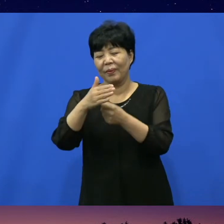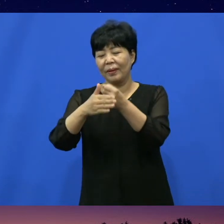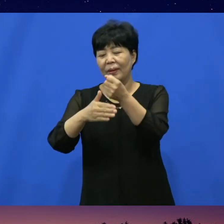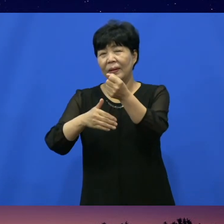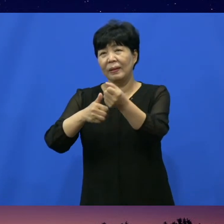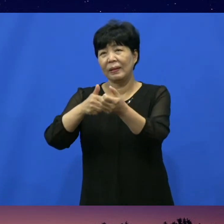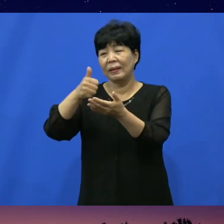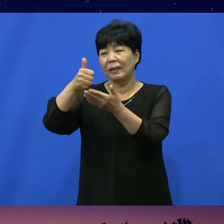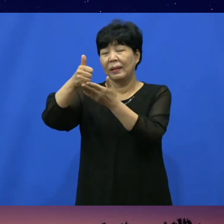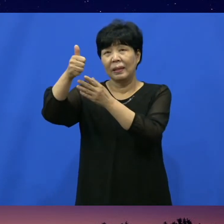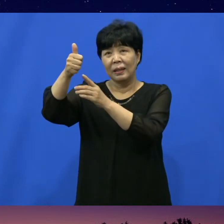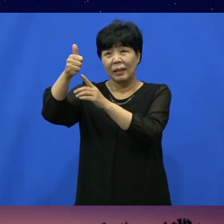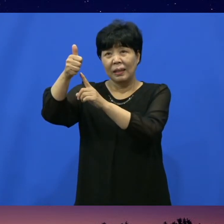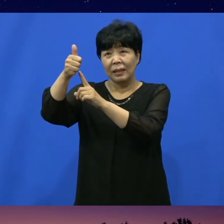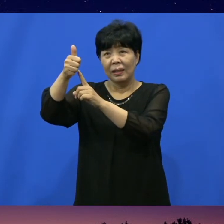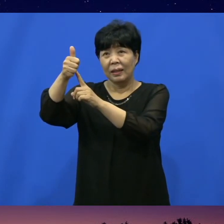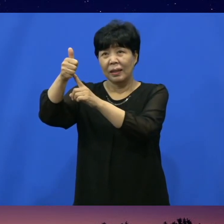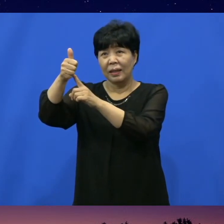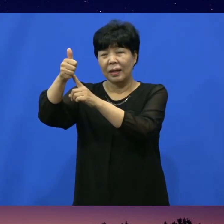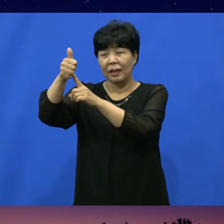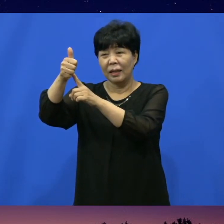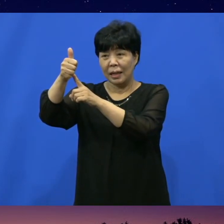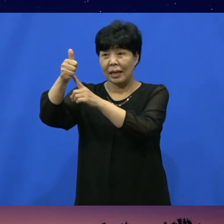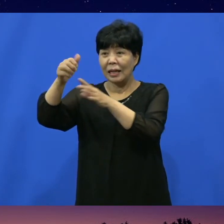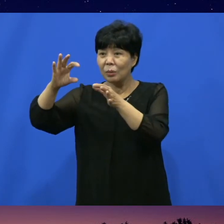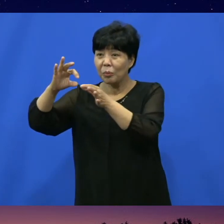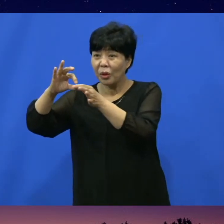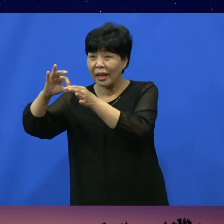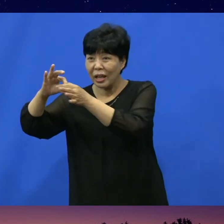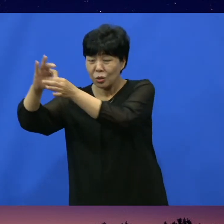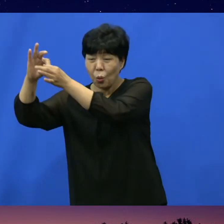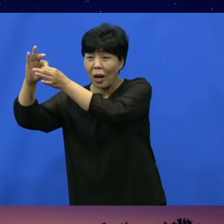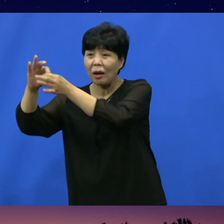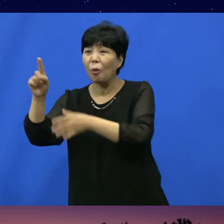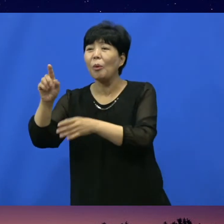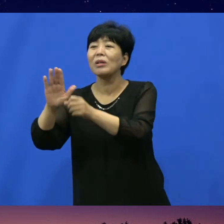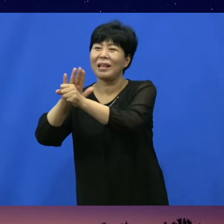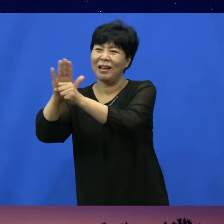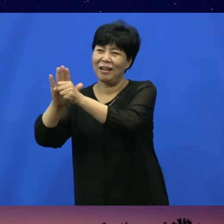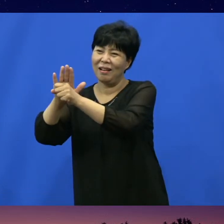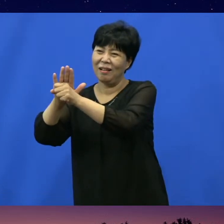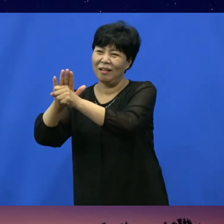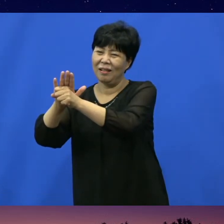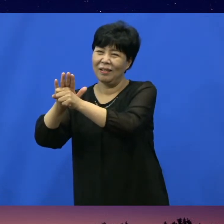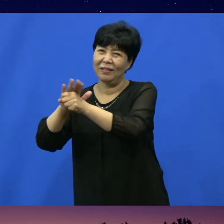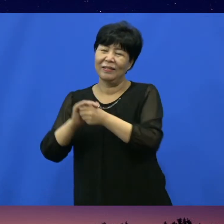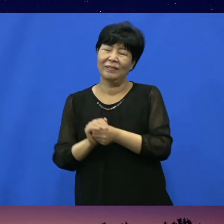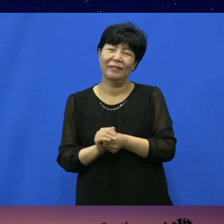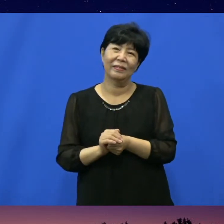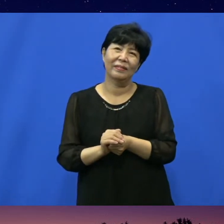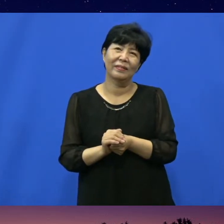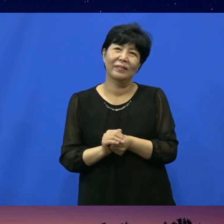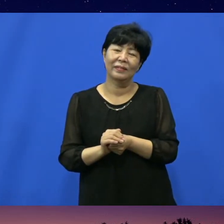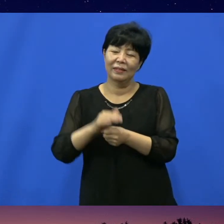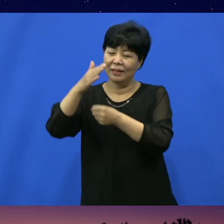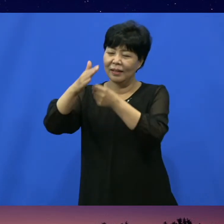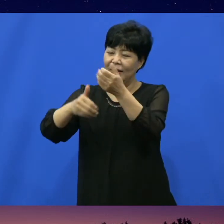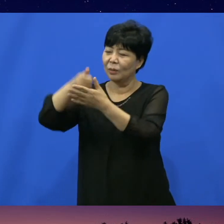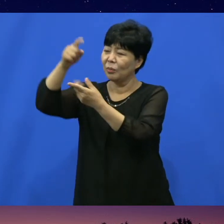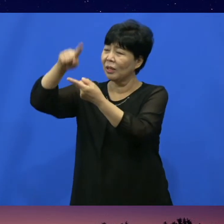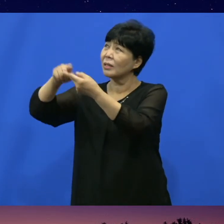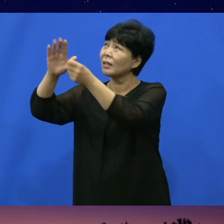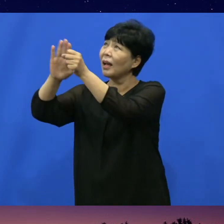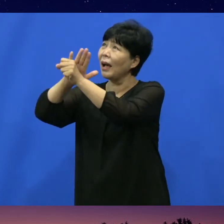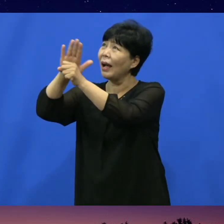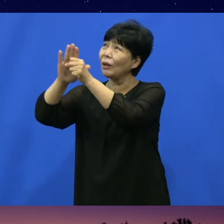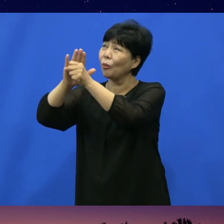하나님께 사랑은 하나님께 속한 것이고 사랑한 자마다 하나님으로부터 나고 하나님을 알고 하나님의